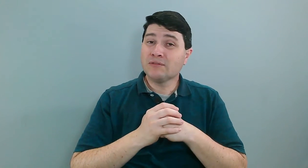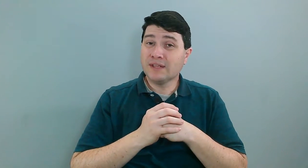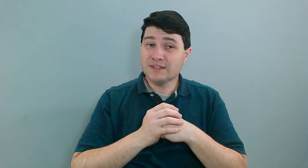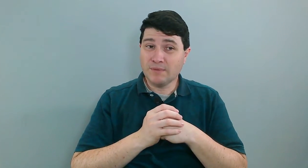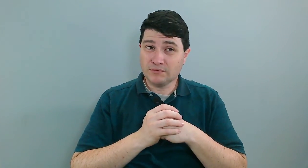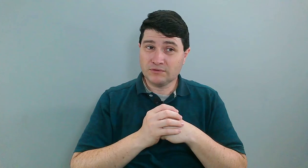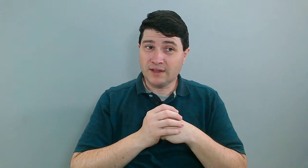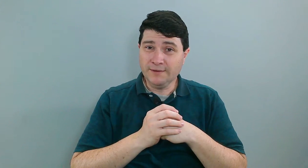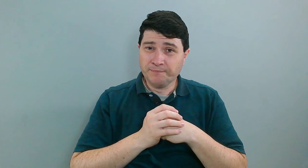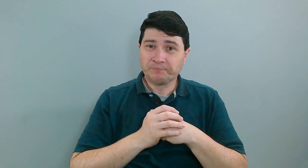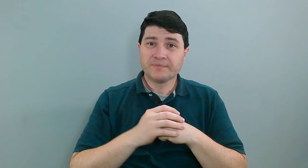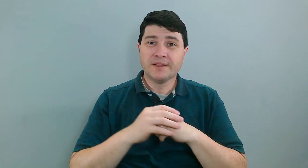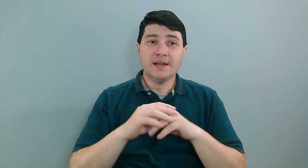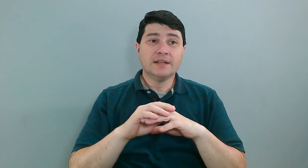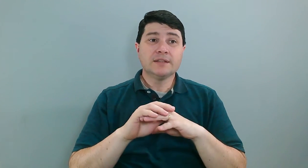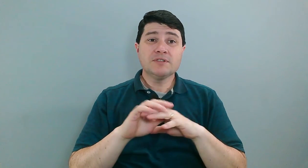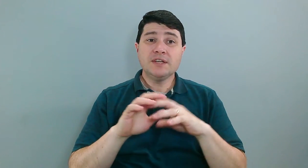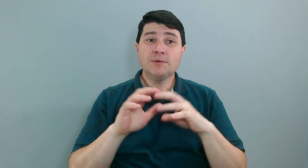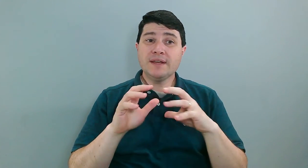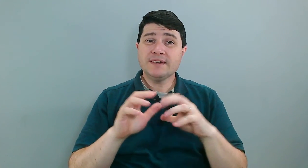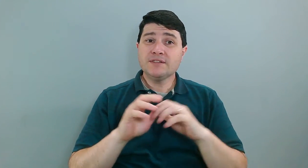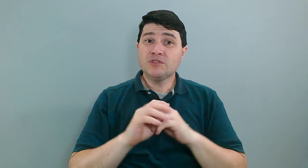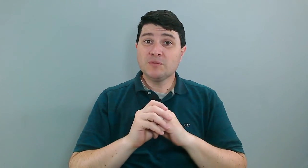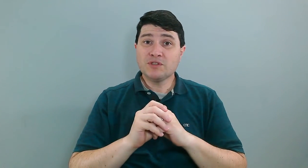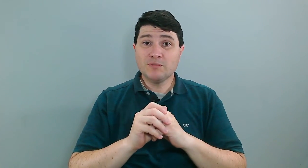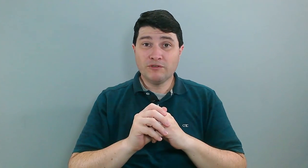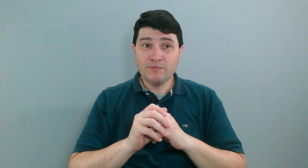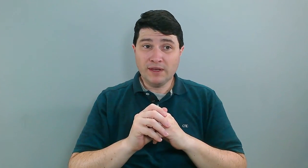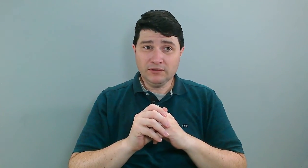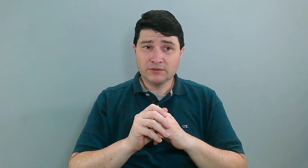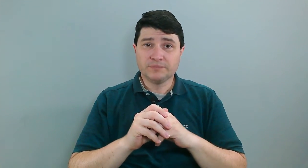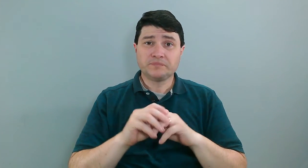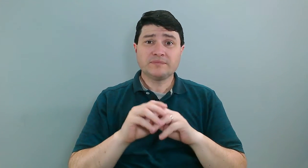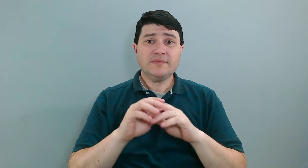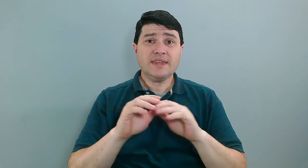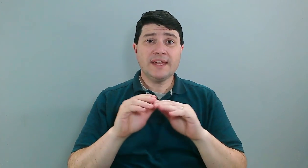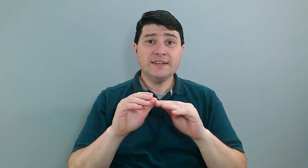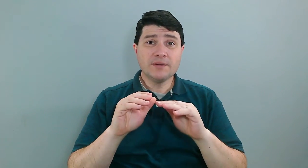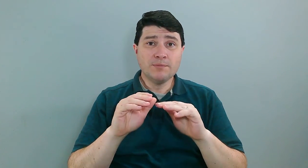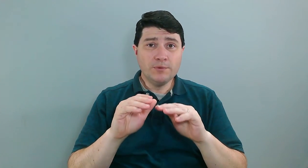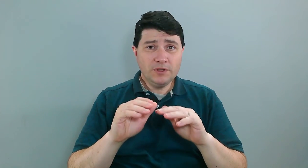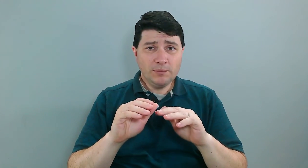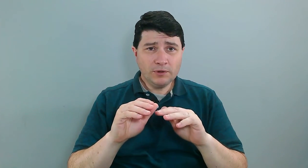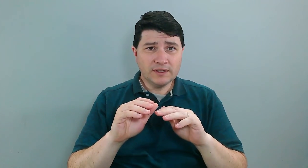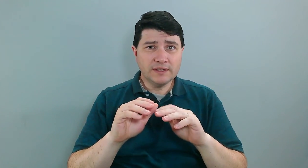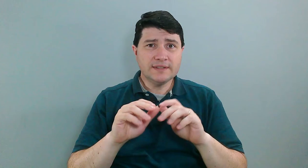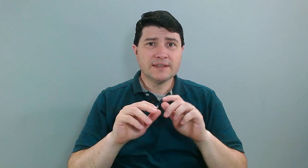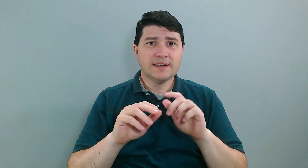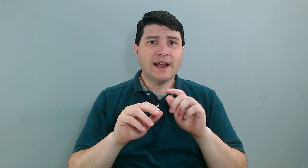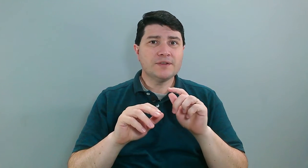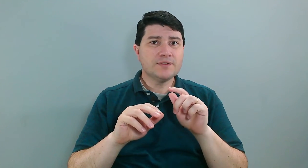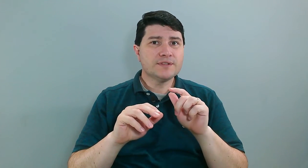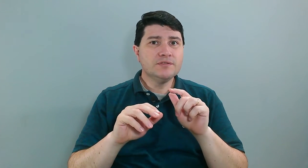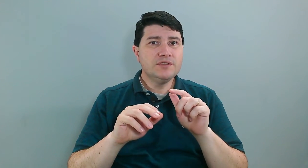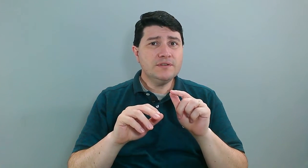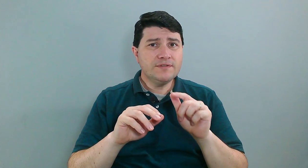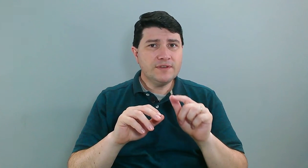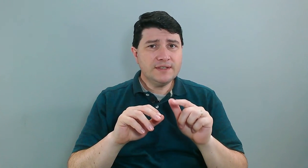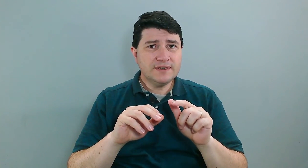das mãos. Tá? Então seriam esses os tipos de movimentos. Eles são muito importantes, às vezes são difíceis de